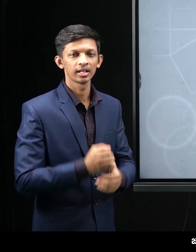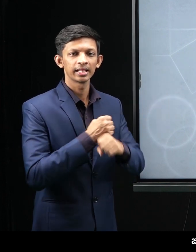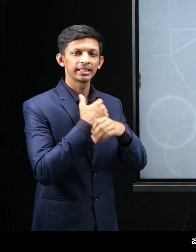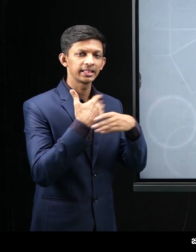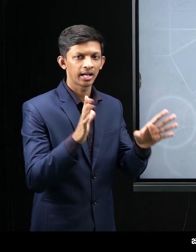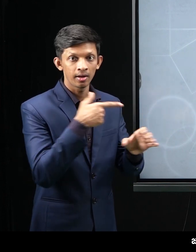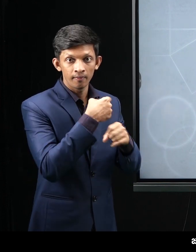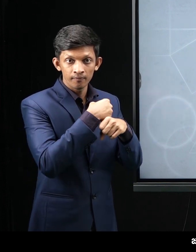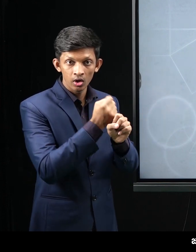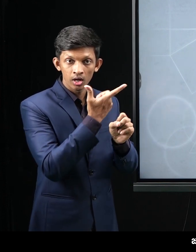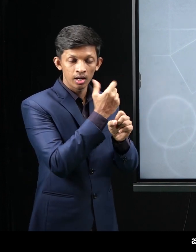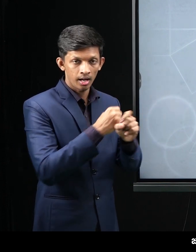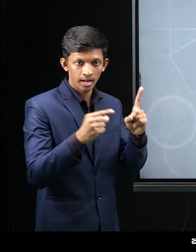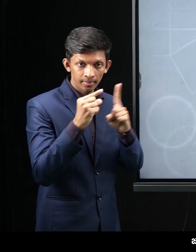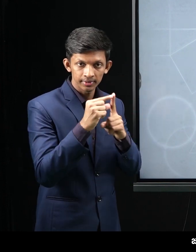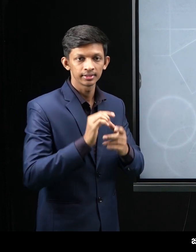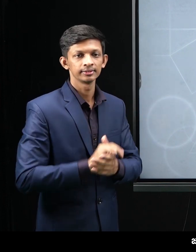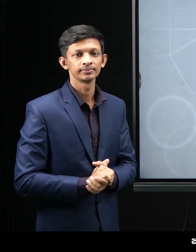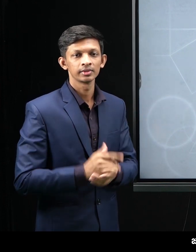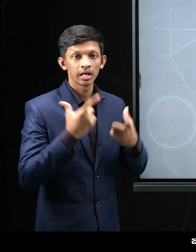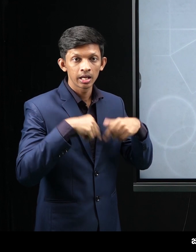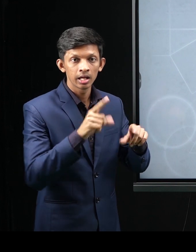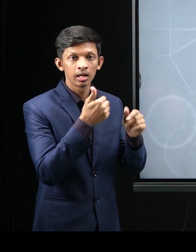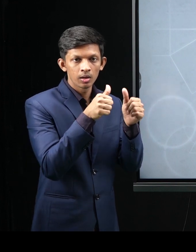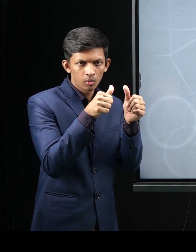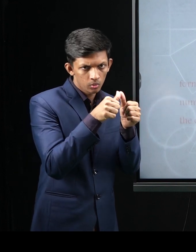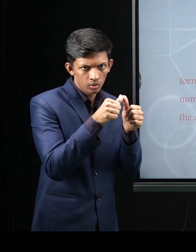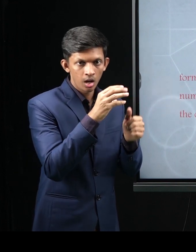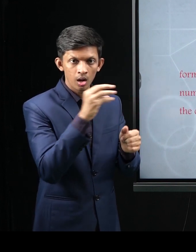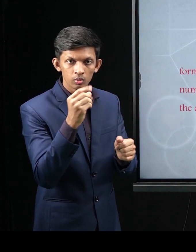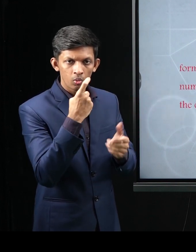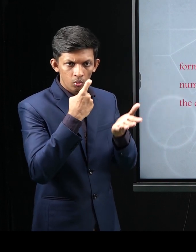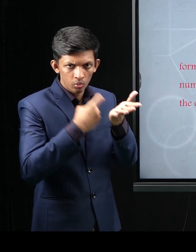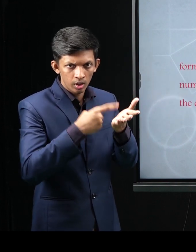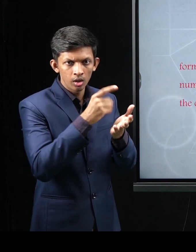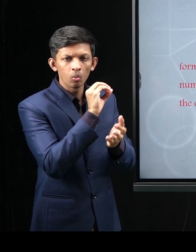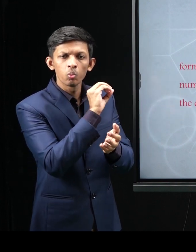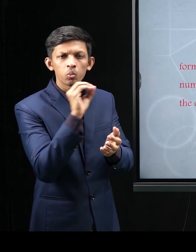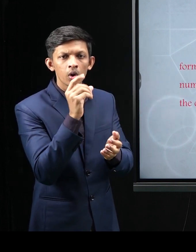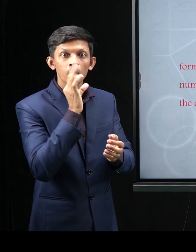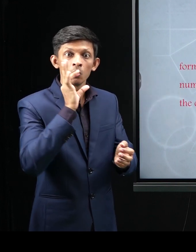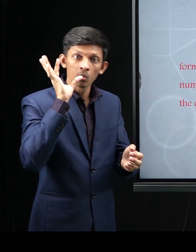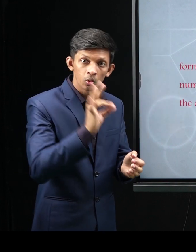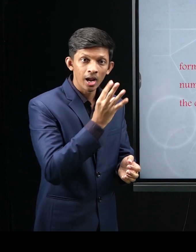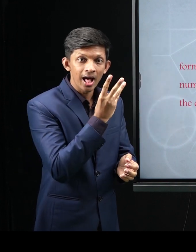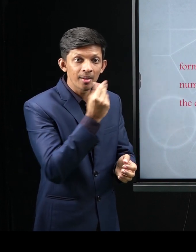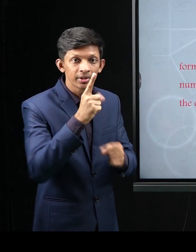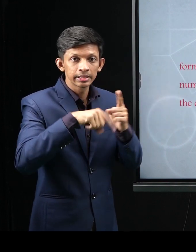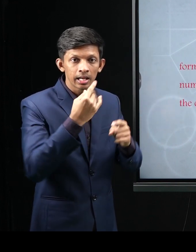జ్యామితి పురోగతి యొక్క సాధారణ రూపం a మరియు r ≠ 0 వాస్తవ సంఖ్యలుగా